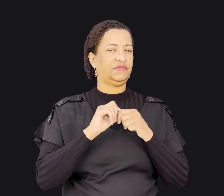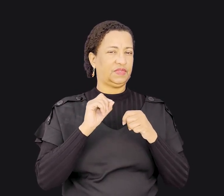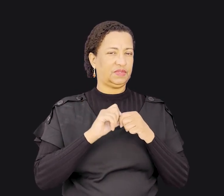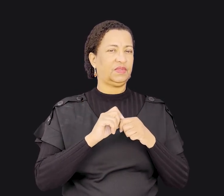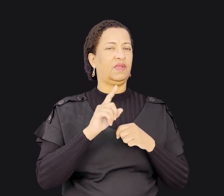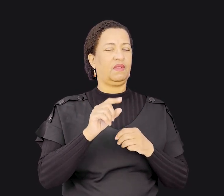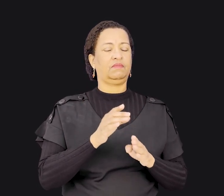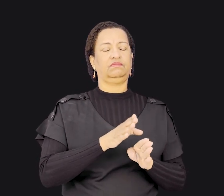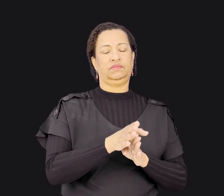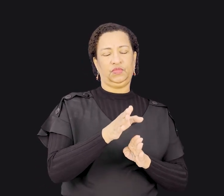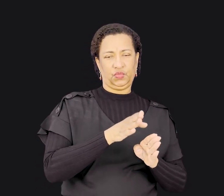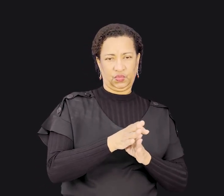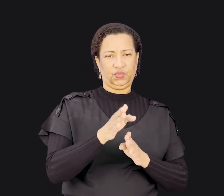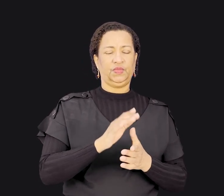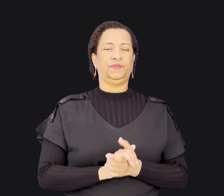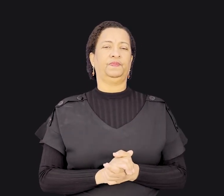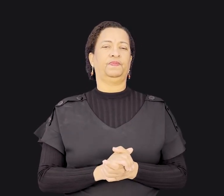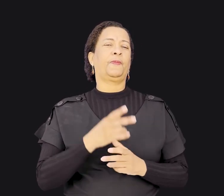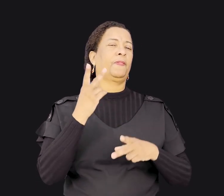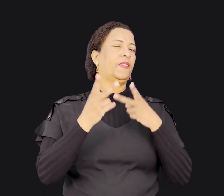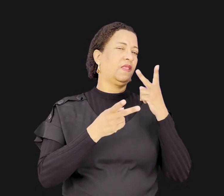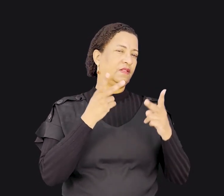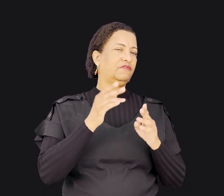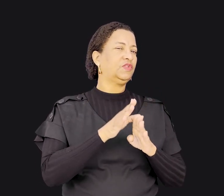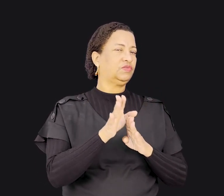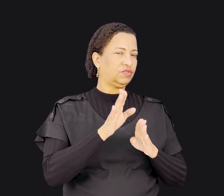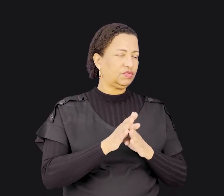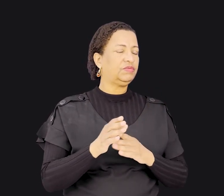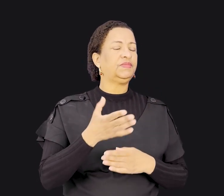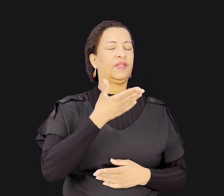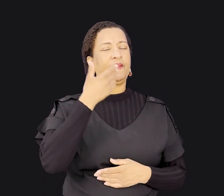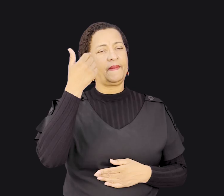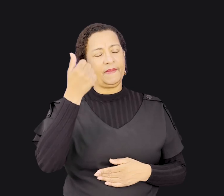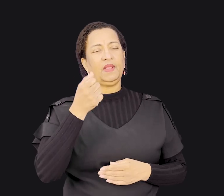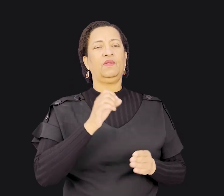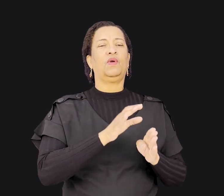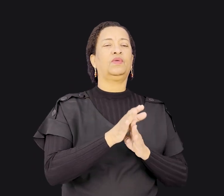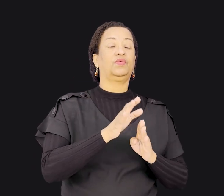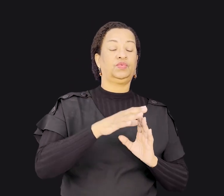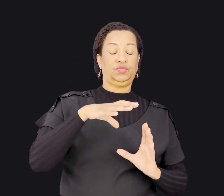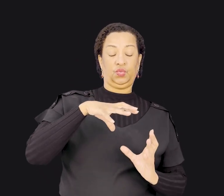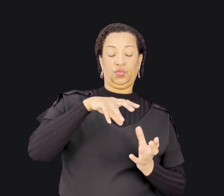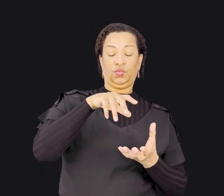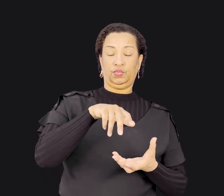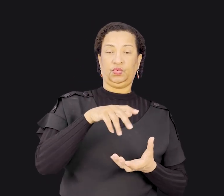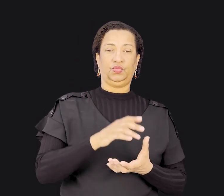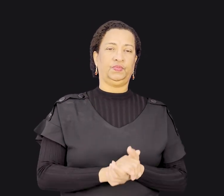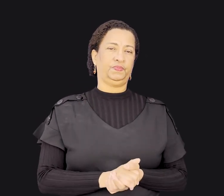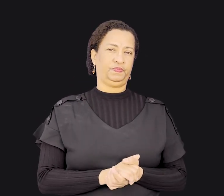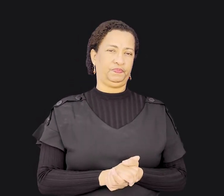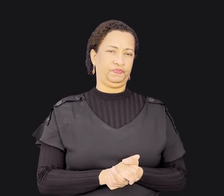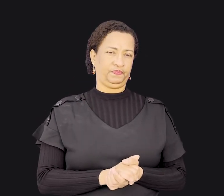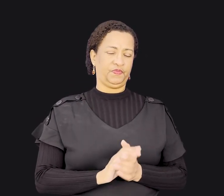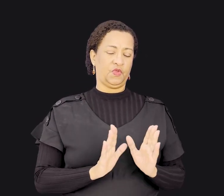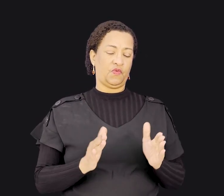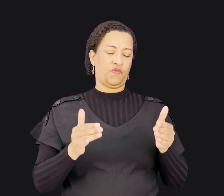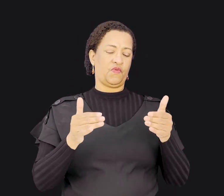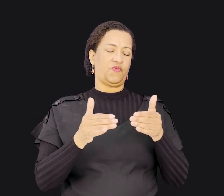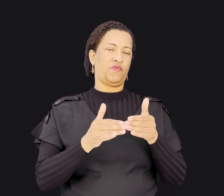será este conselho. Ele está dizendo que o conselho dele funciona muito melhor do que o conselho do mundo. Vamos enfocar agora